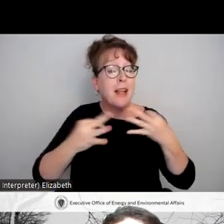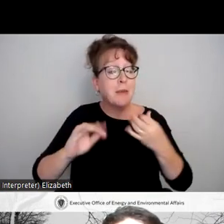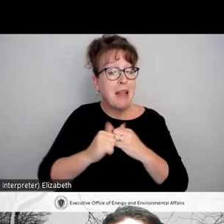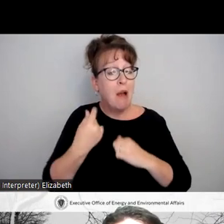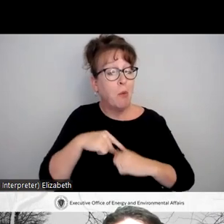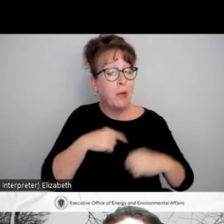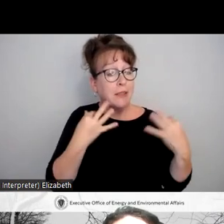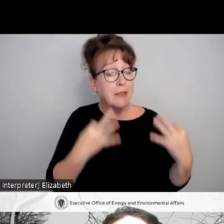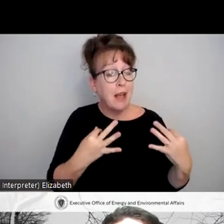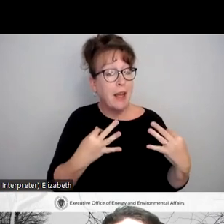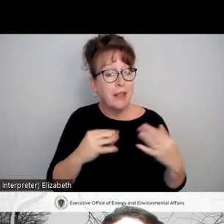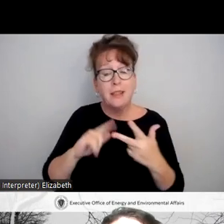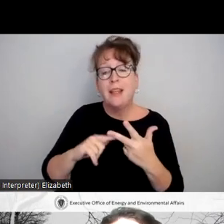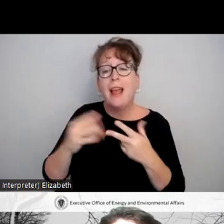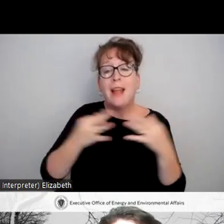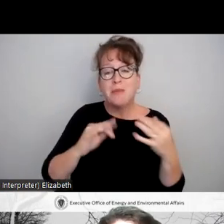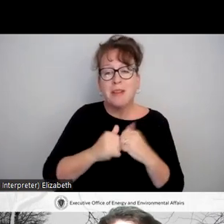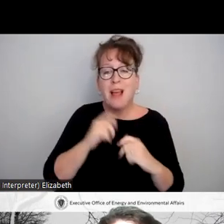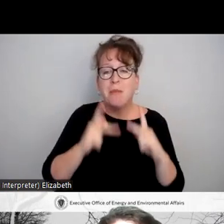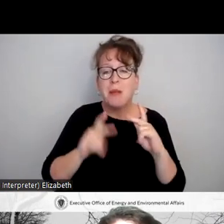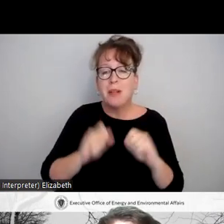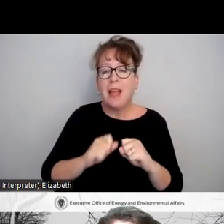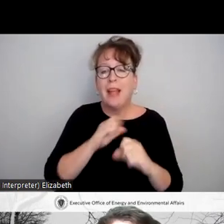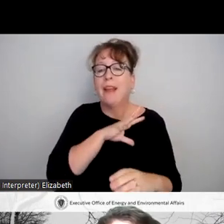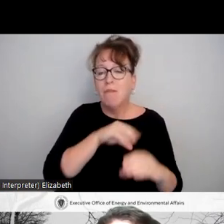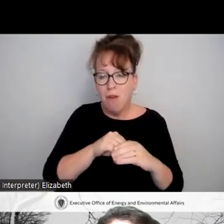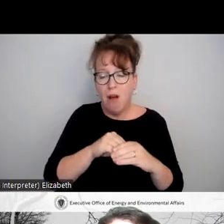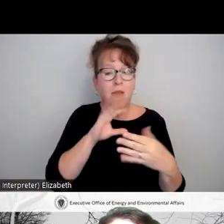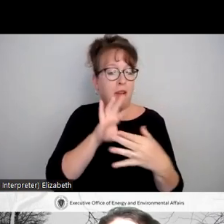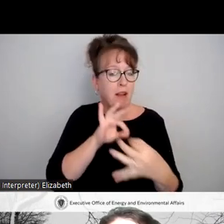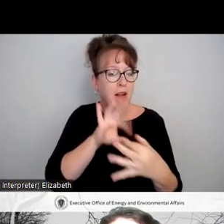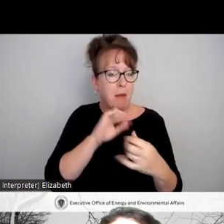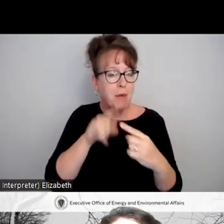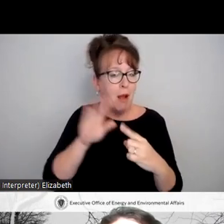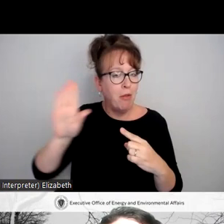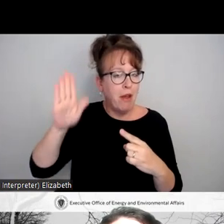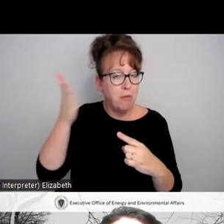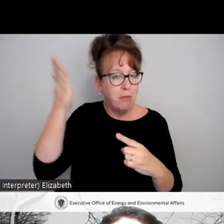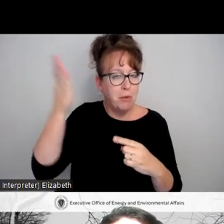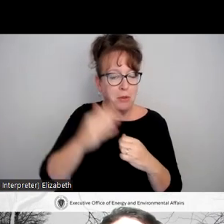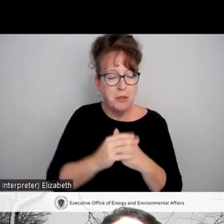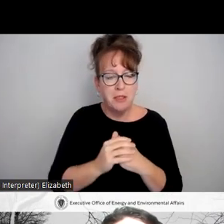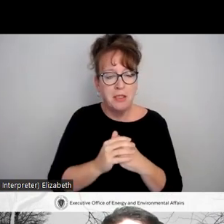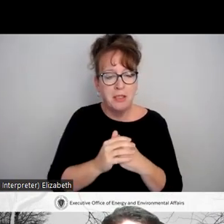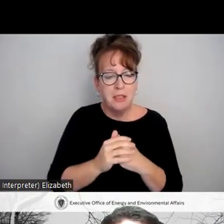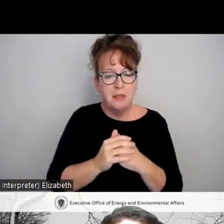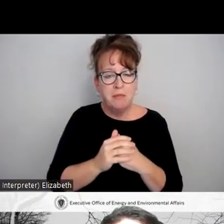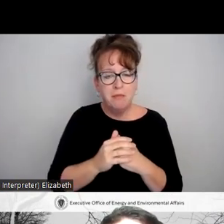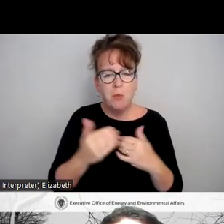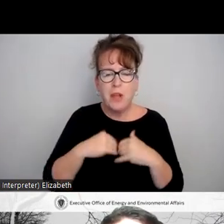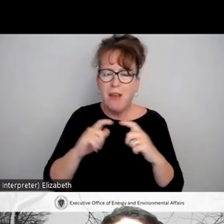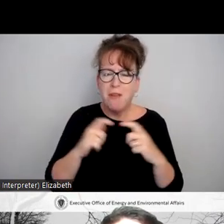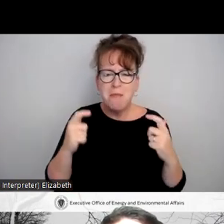tratando de hacer las compañías Y cómo las personas pueden involucrarse en esas